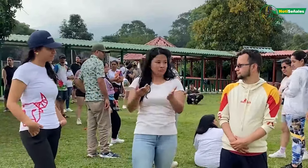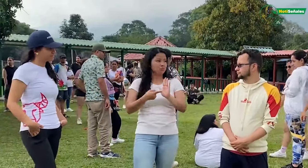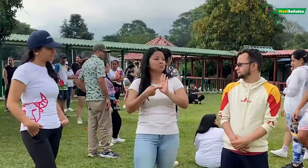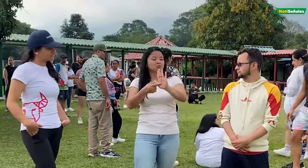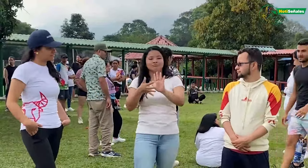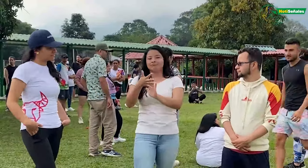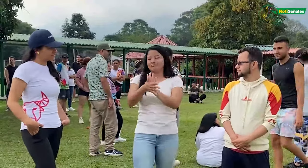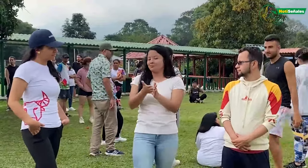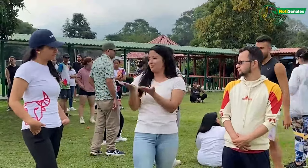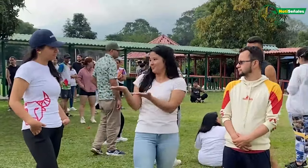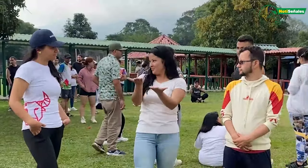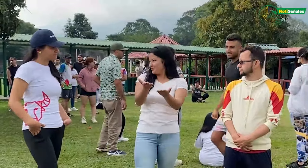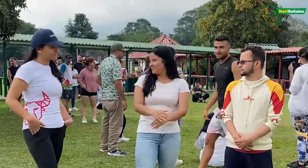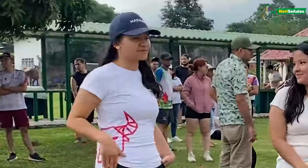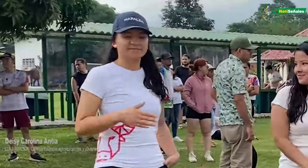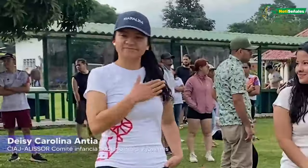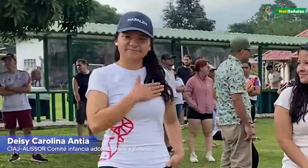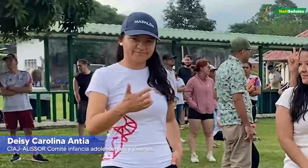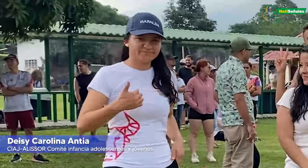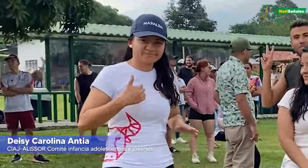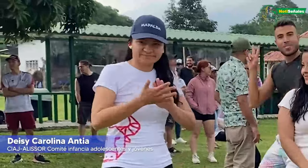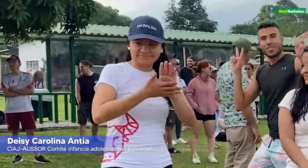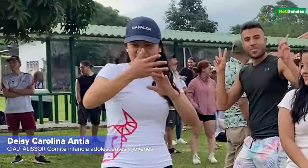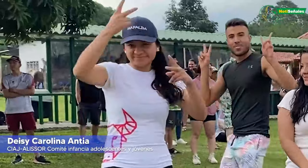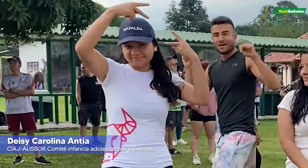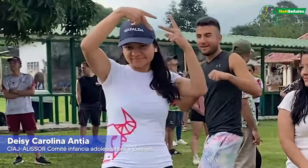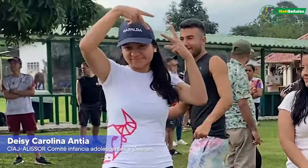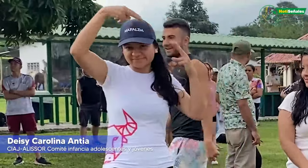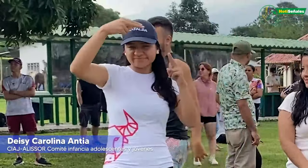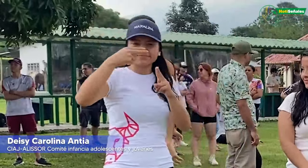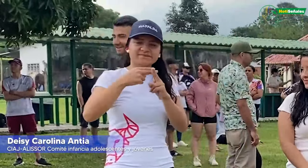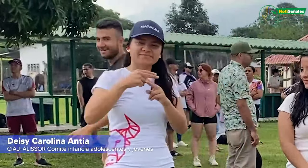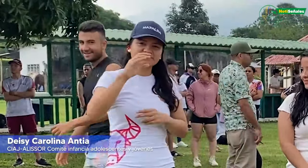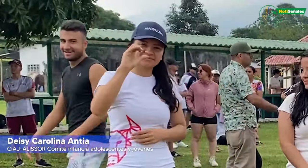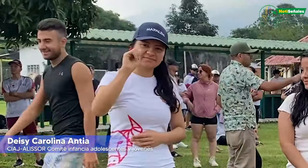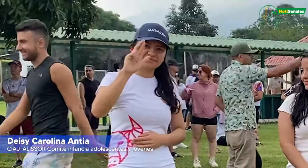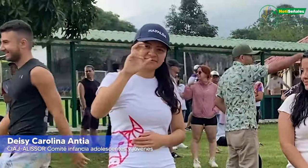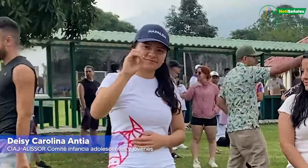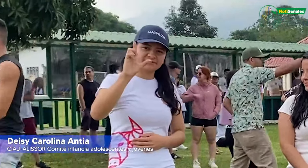Preséntense, por favor. Mucho gusto. Mucho Soy Carolina.